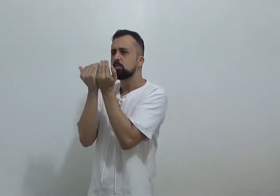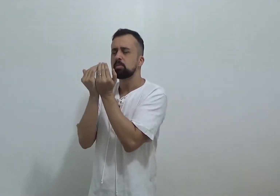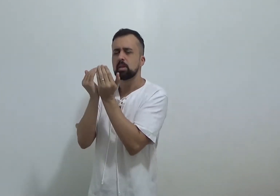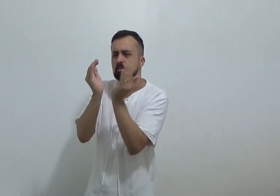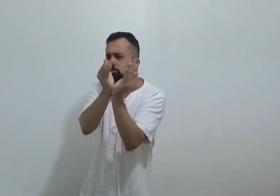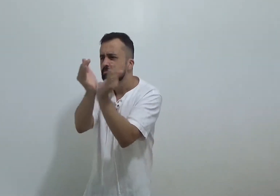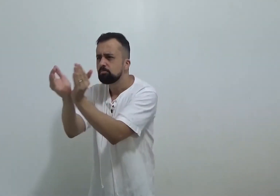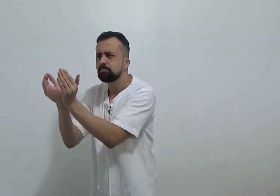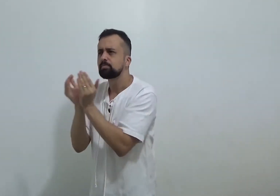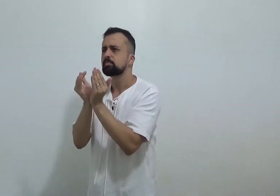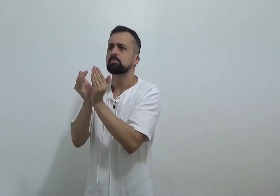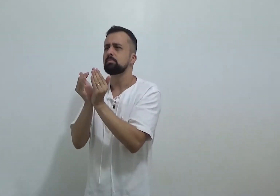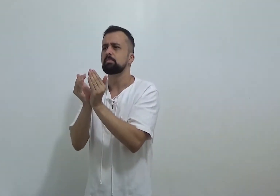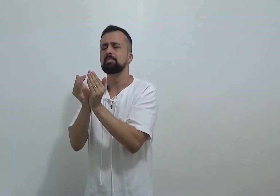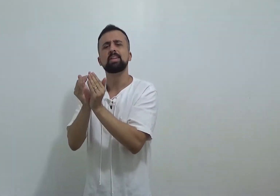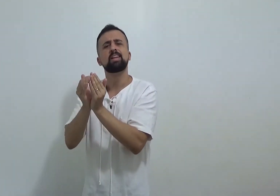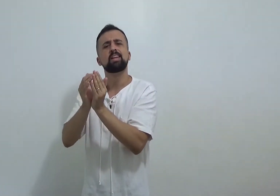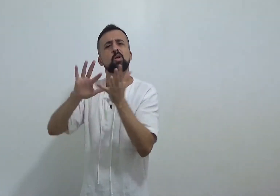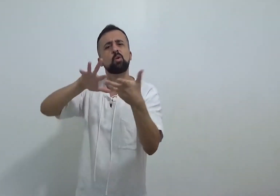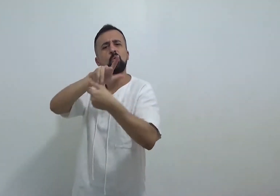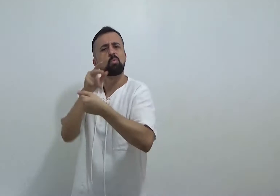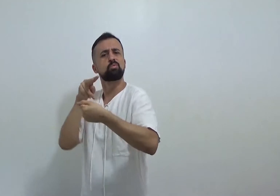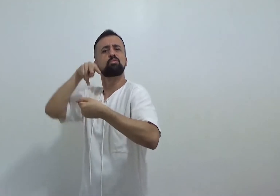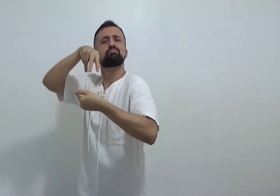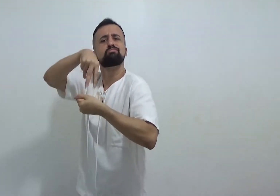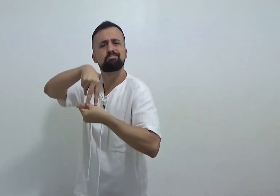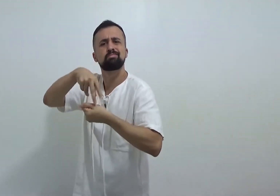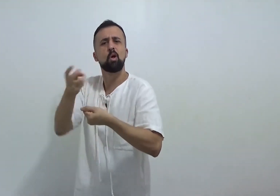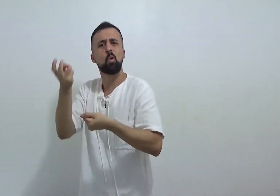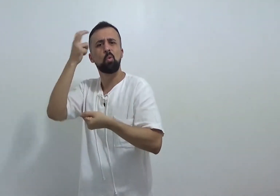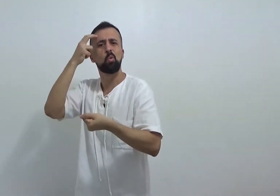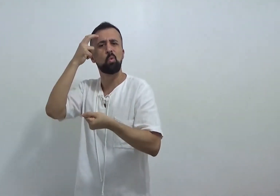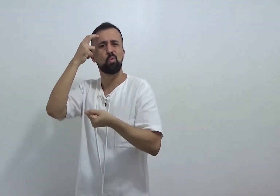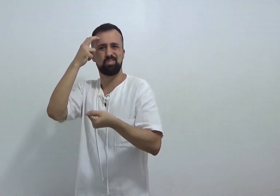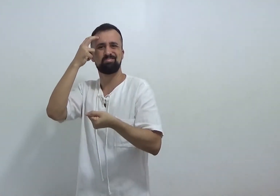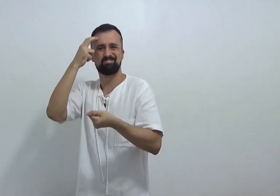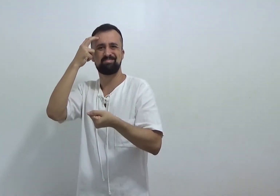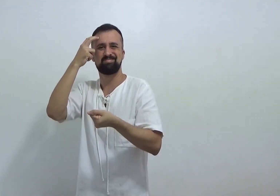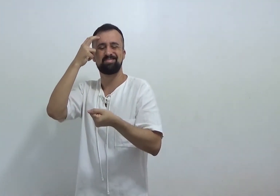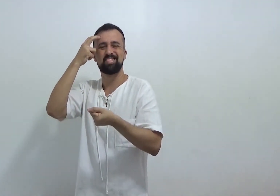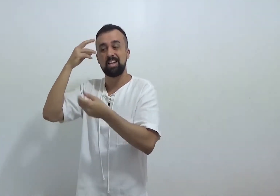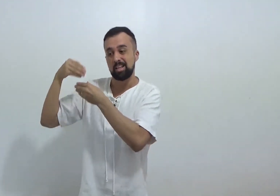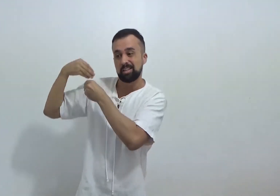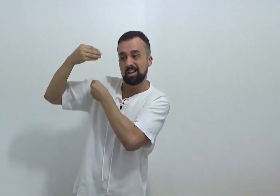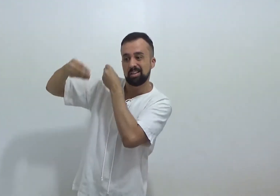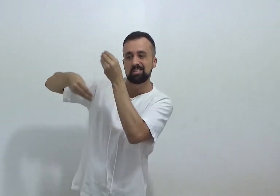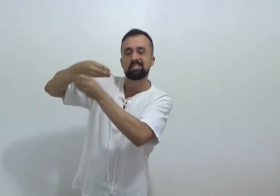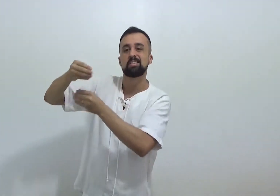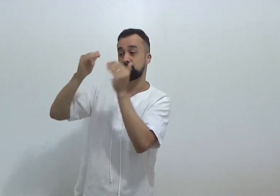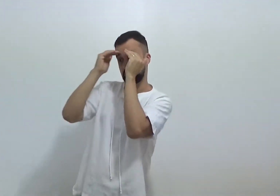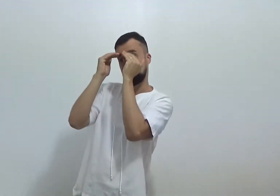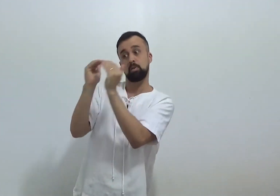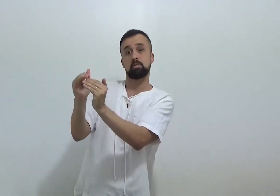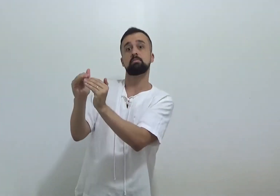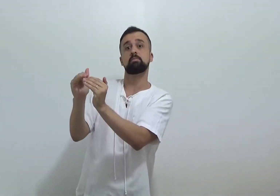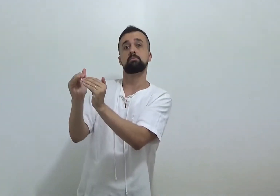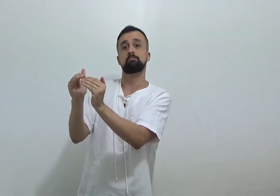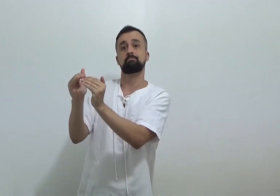que existem essas comunidades tradicionais para que sua forma de ser e estar no